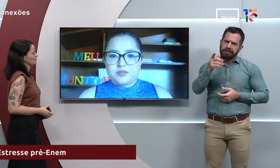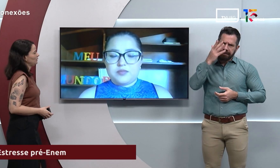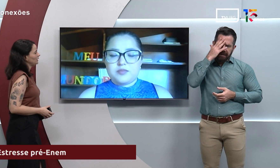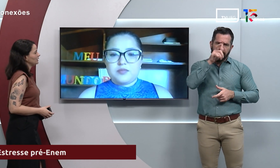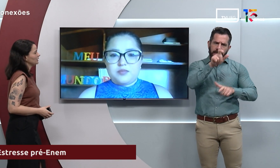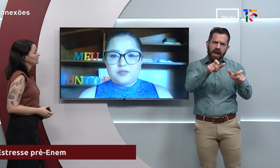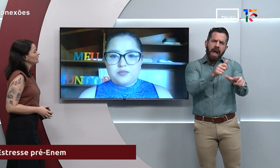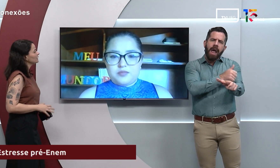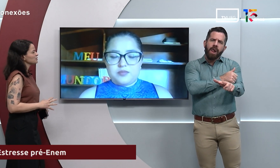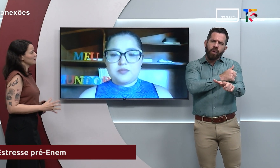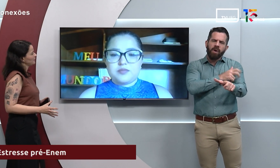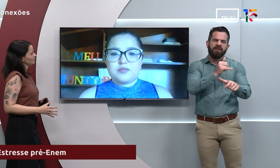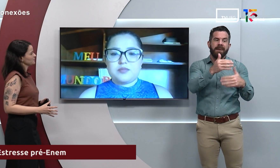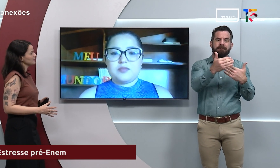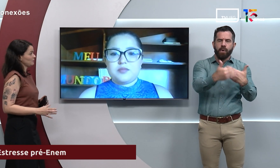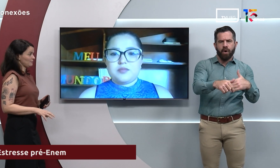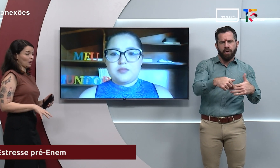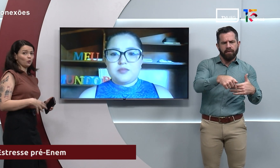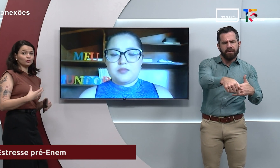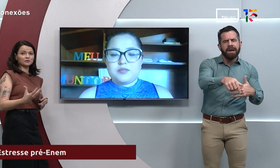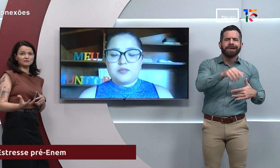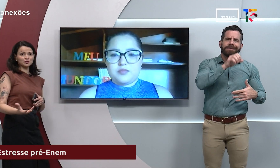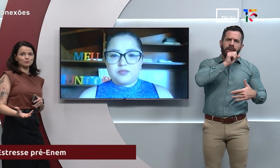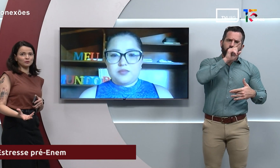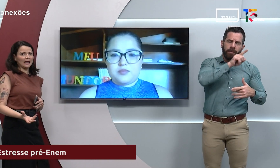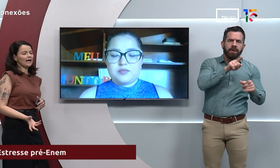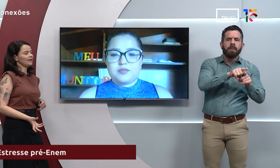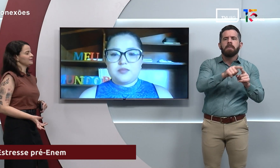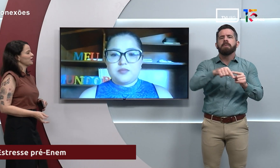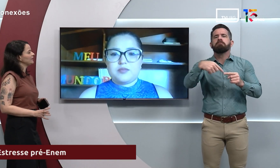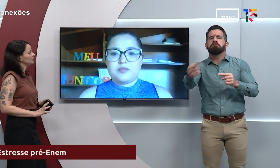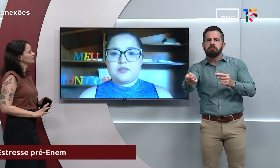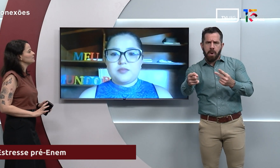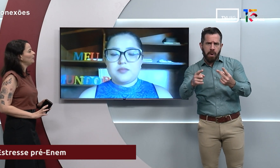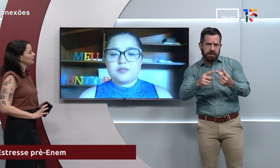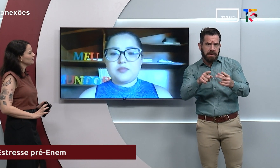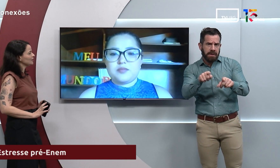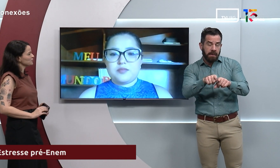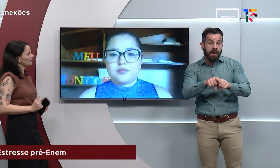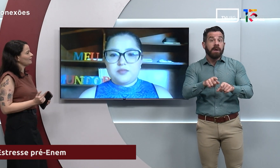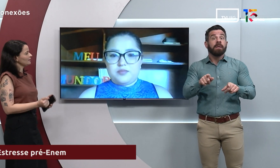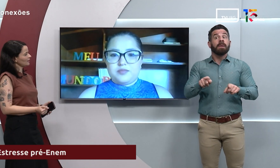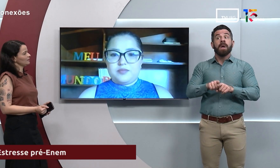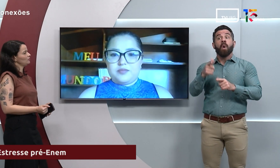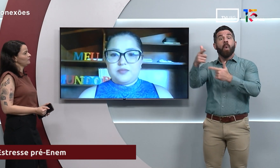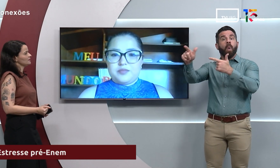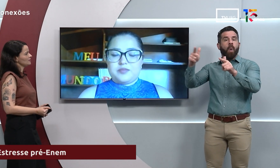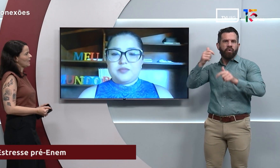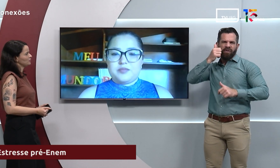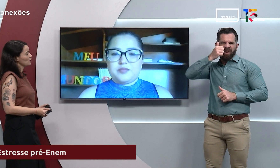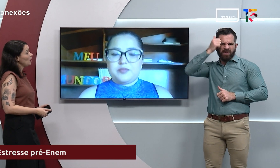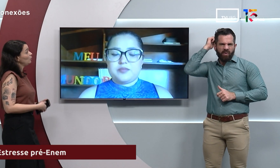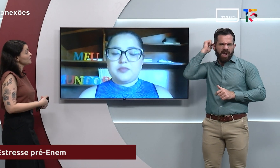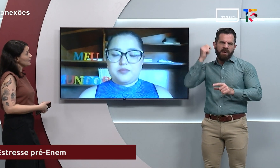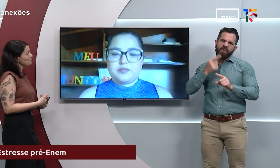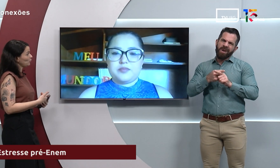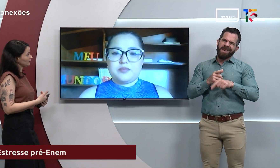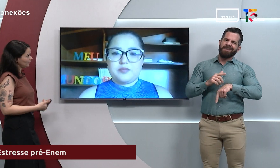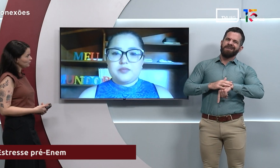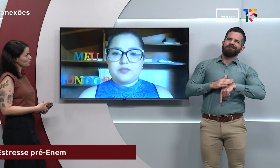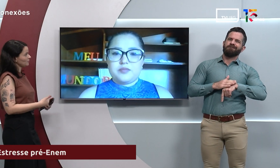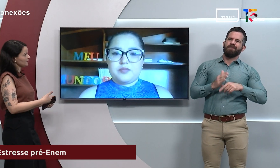outra semana, que estão se preparando às vezes também para outros vestibulares, já que estão nesse momento, né, de tentar entrar na universidade. O